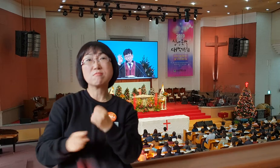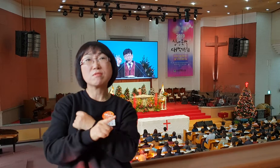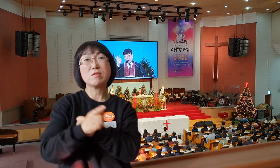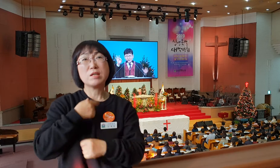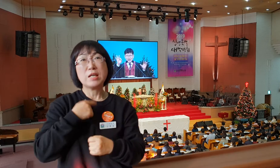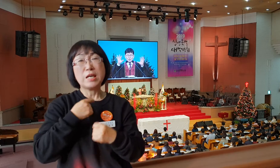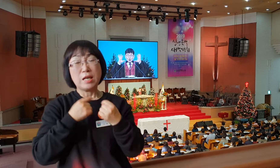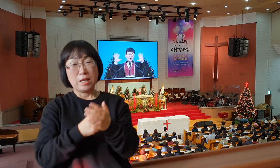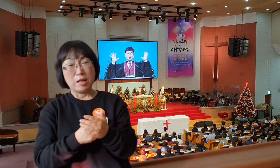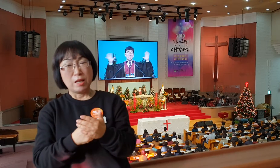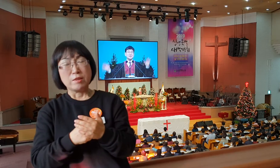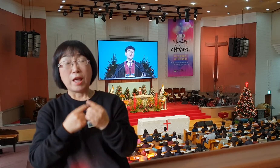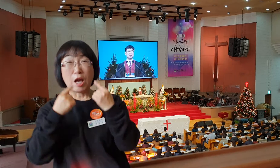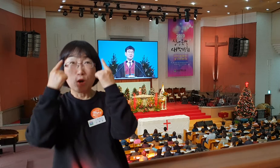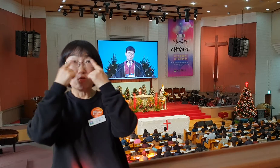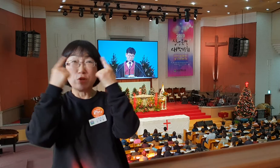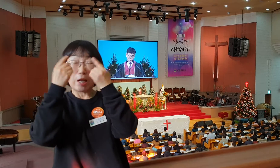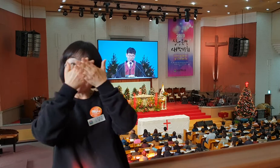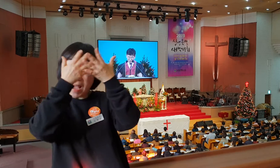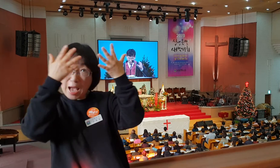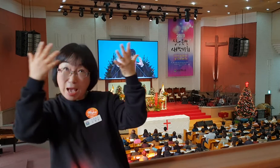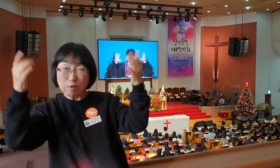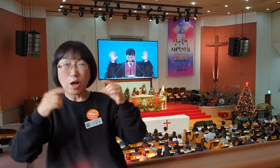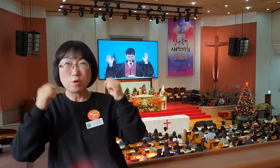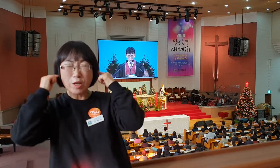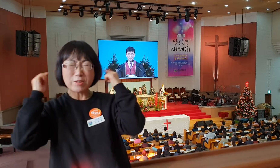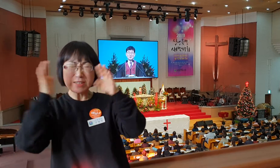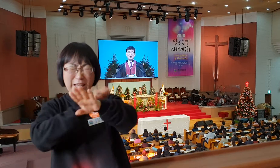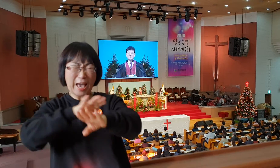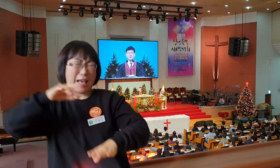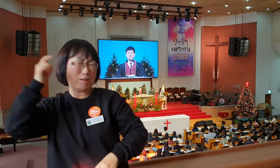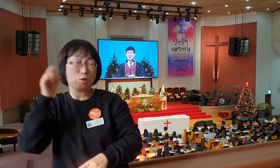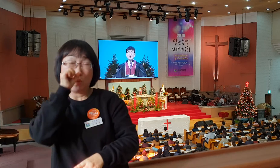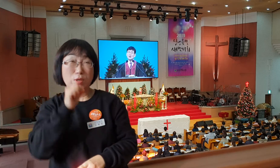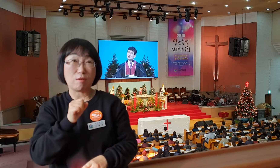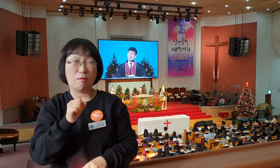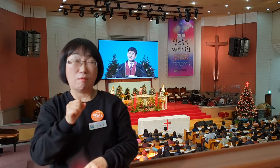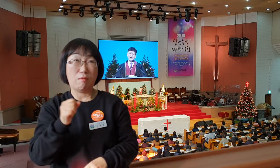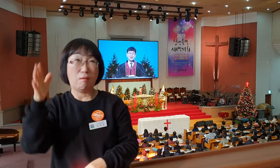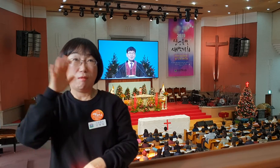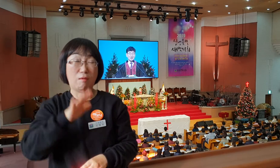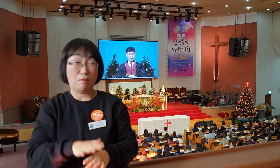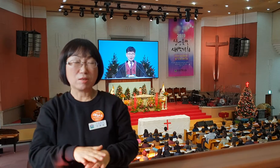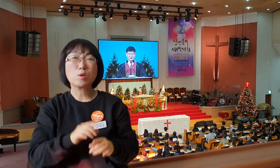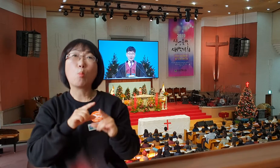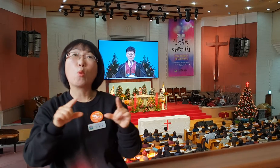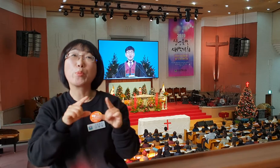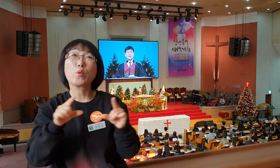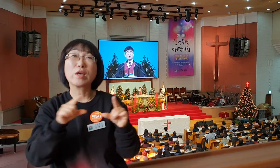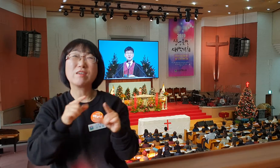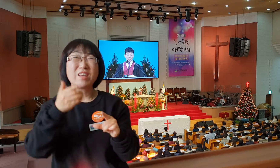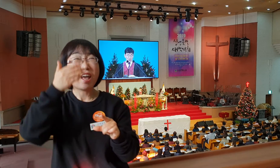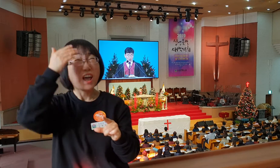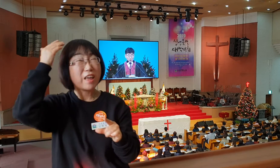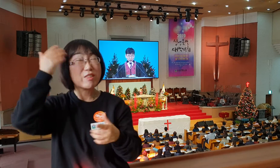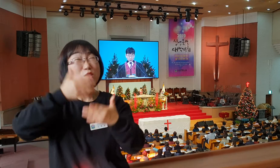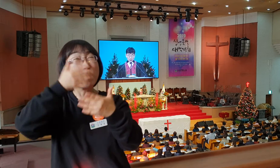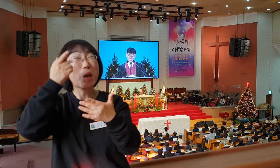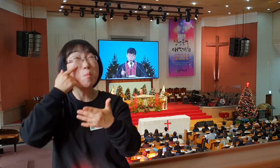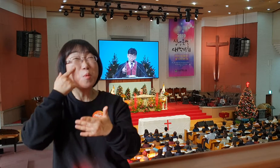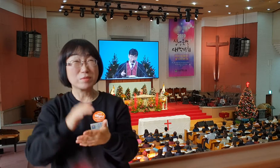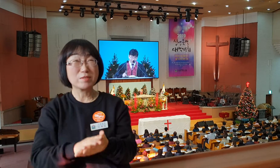눈이라도 밟는지 아니면 귀라도 굉장히 뭐죠 잘 들었으면 좋겠어요 이거 그렇게 큰일 아닙니다 옛날에 영화 나왔죠 이거 할려면